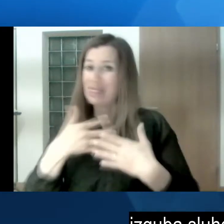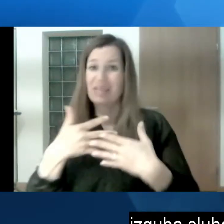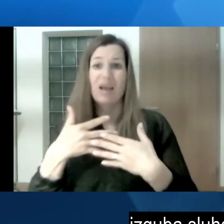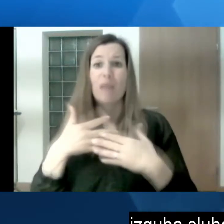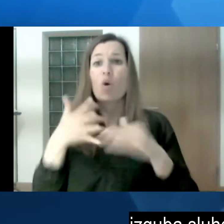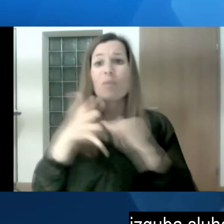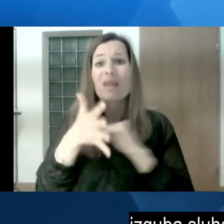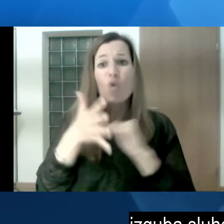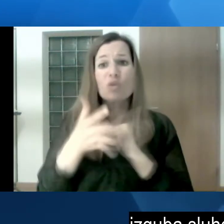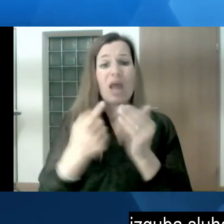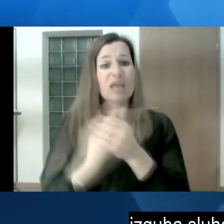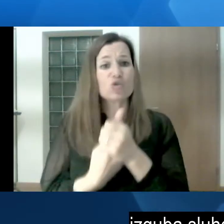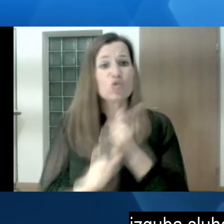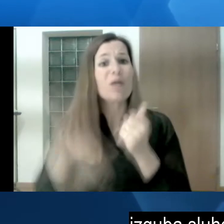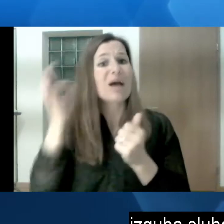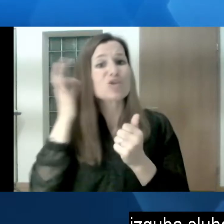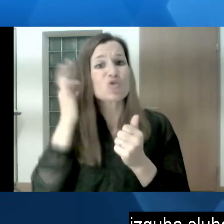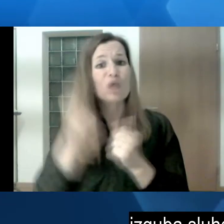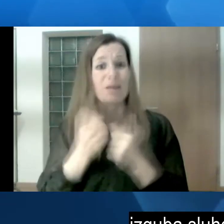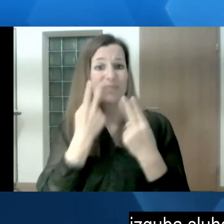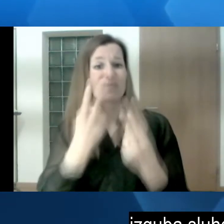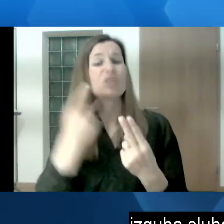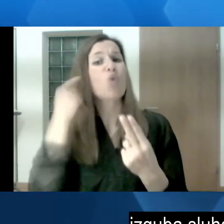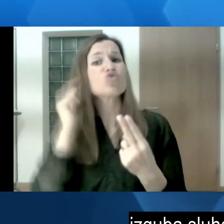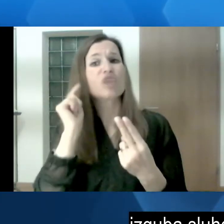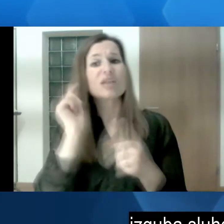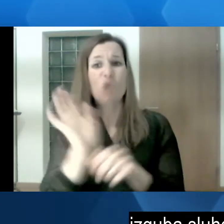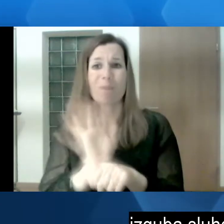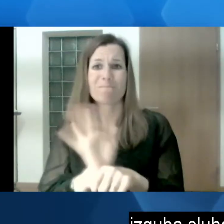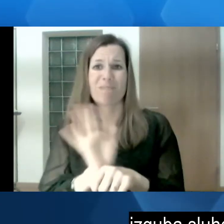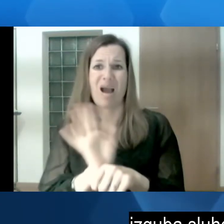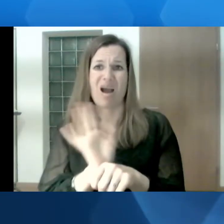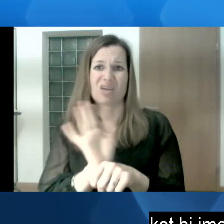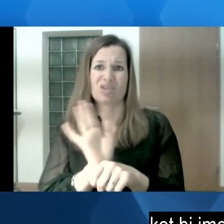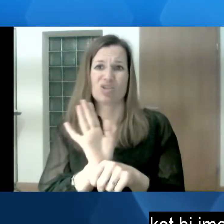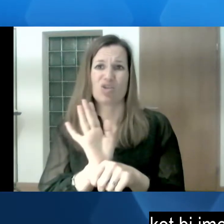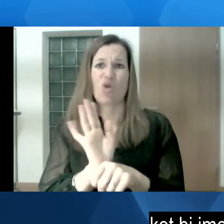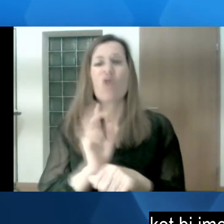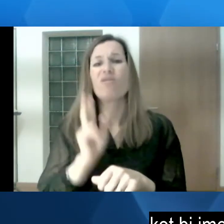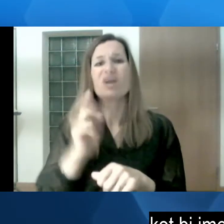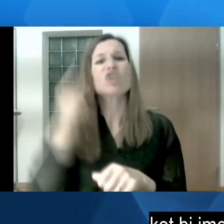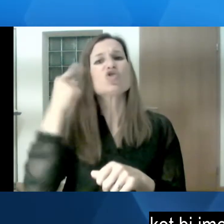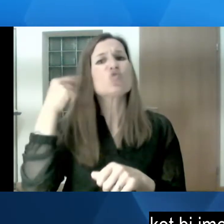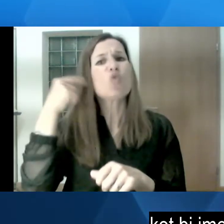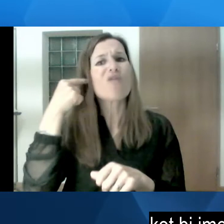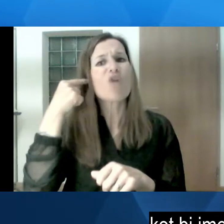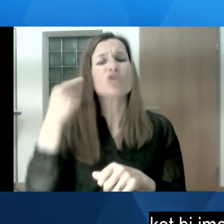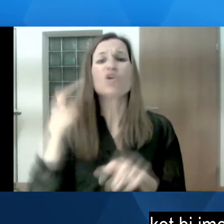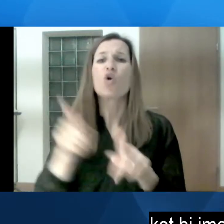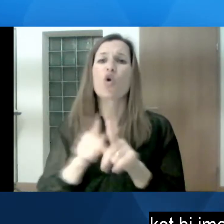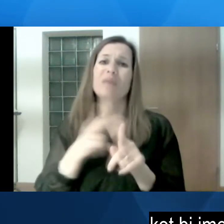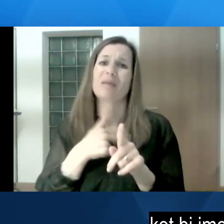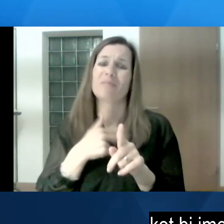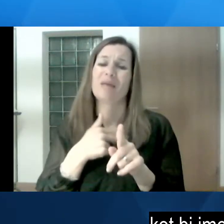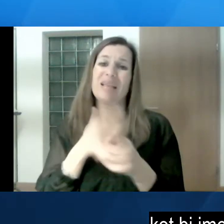sluha. Tukaj vidimo ušesno maslo v sluhovodu, to je tako, kot bi imeli srednjestopenjsko